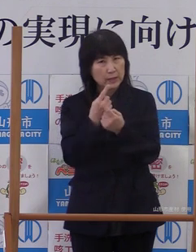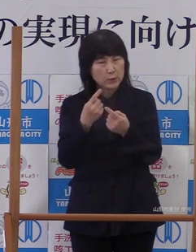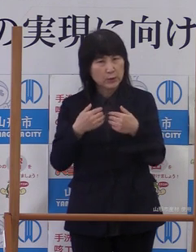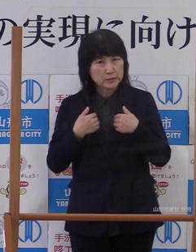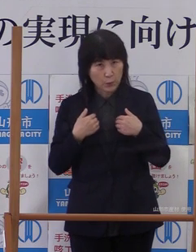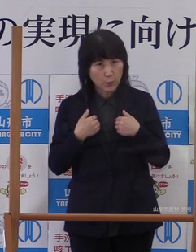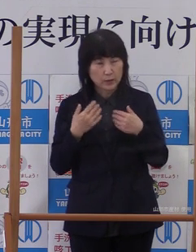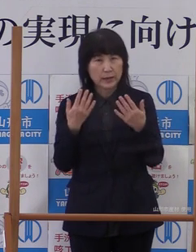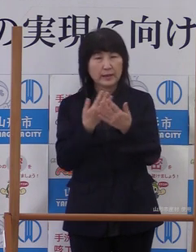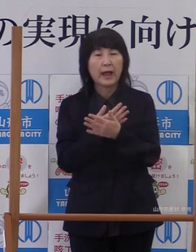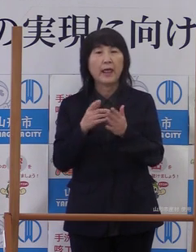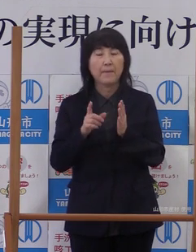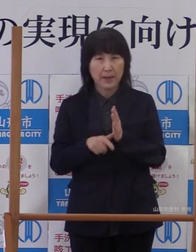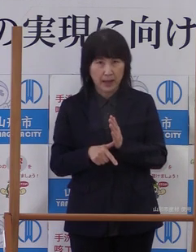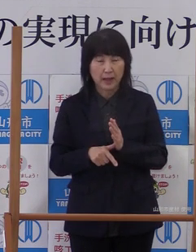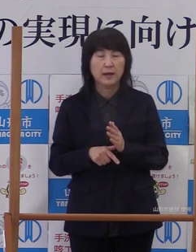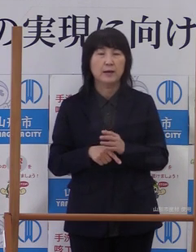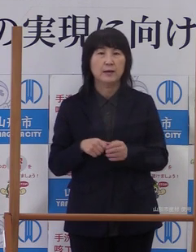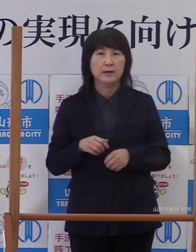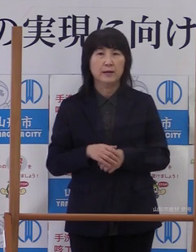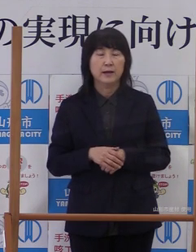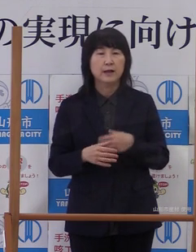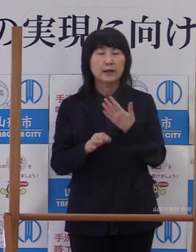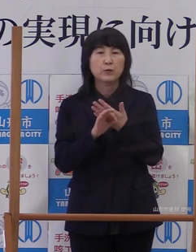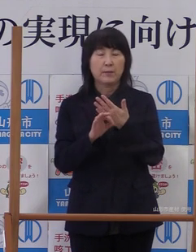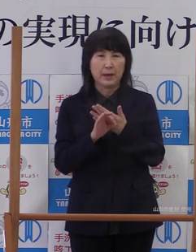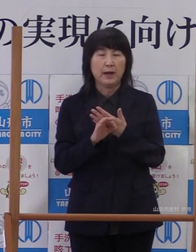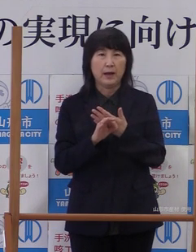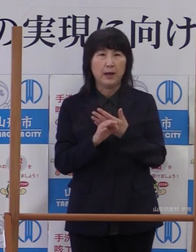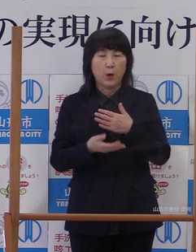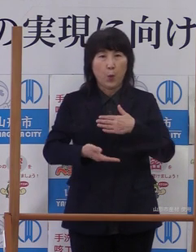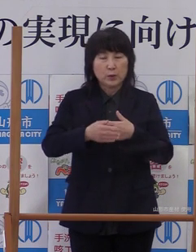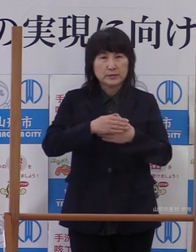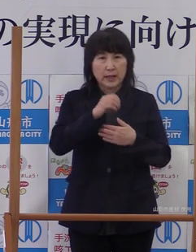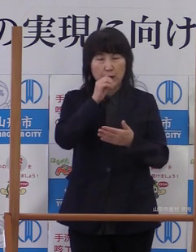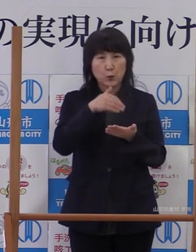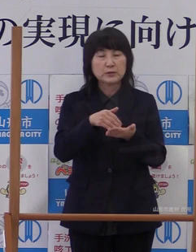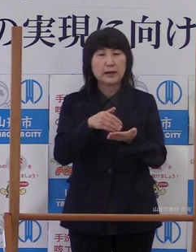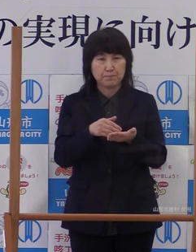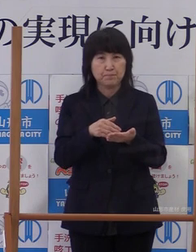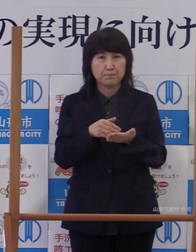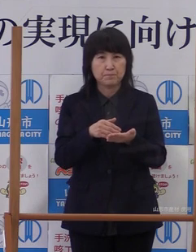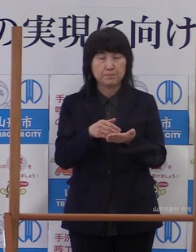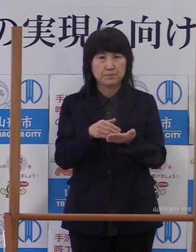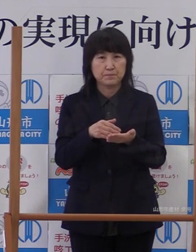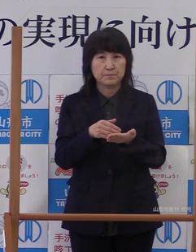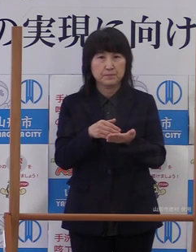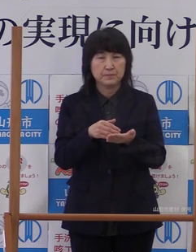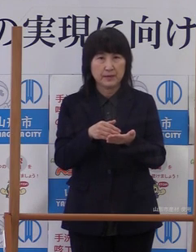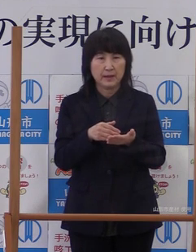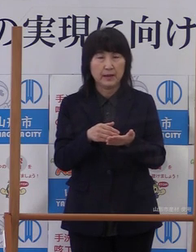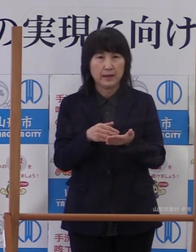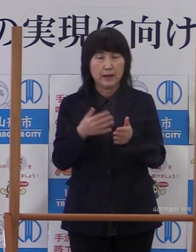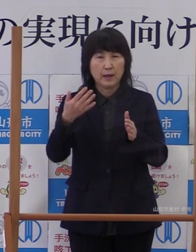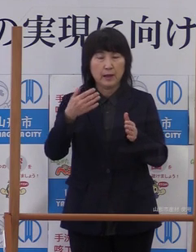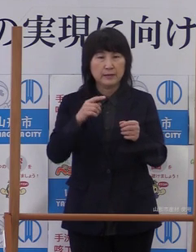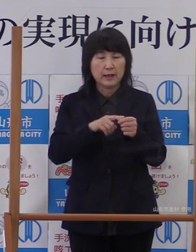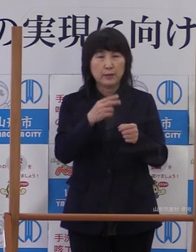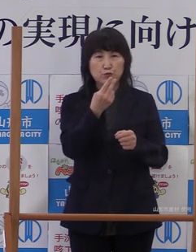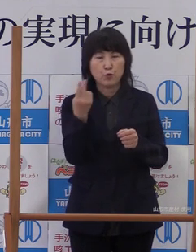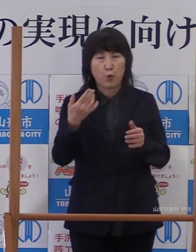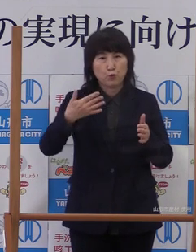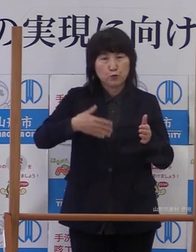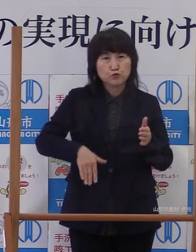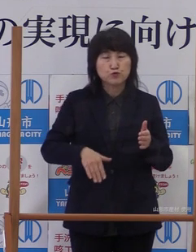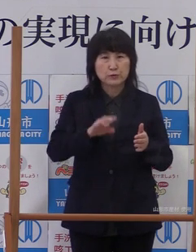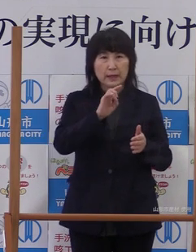ればですね、その際には例えば補正予算で、まあ、年度途中で、